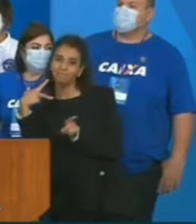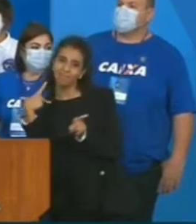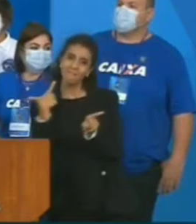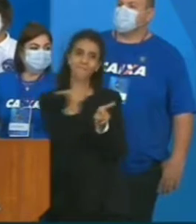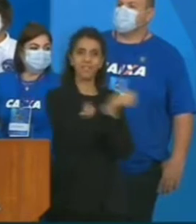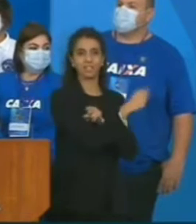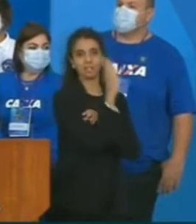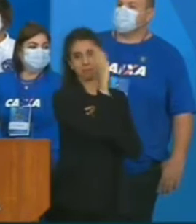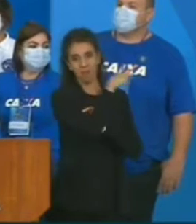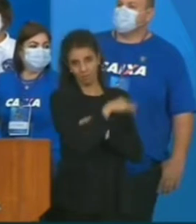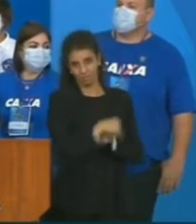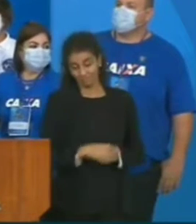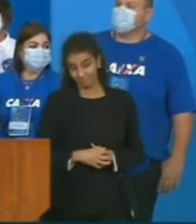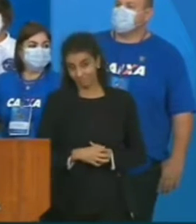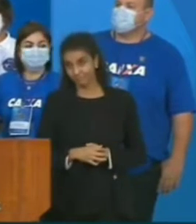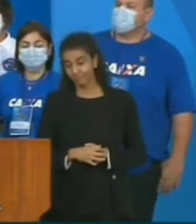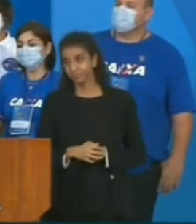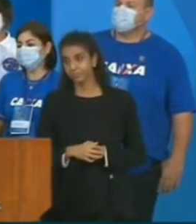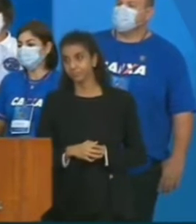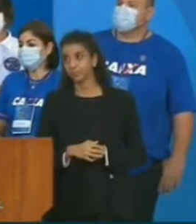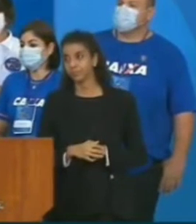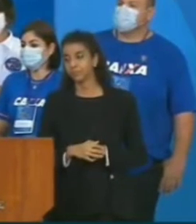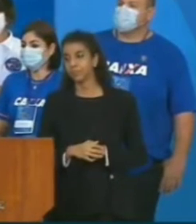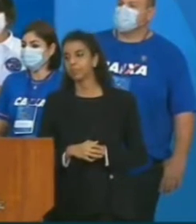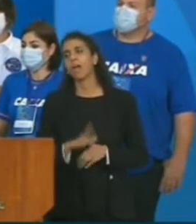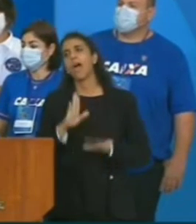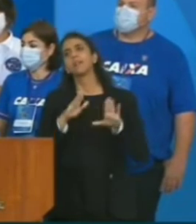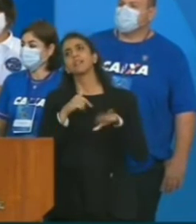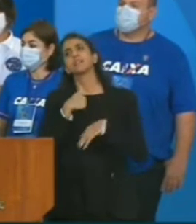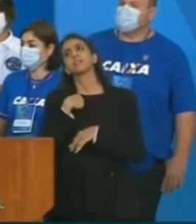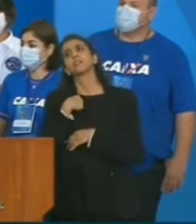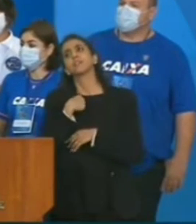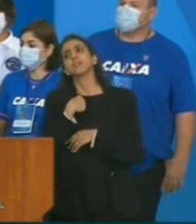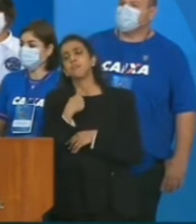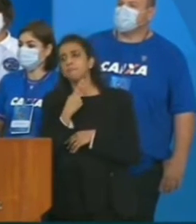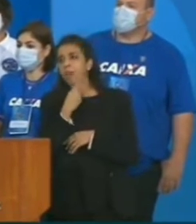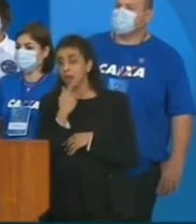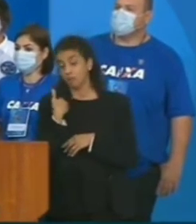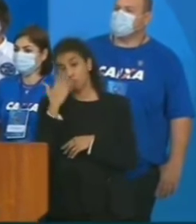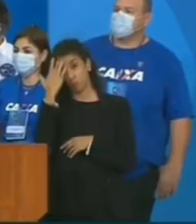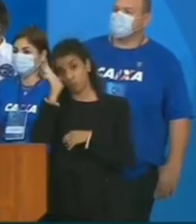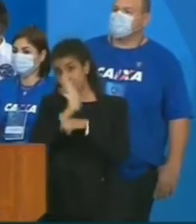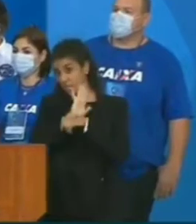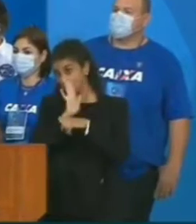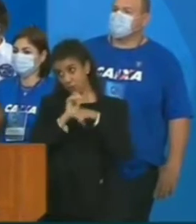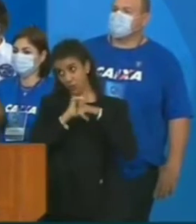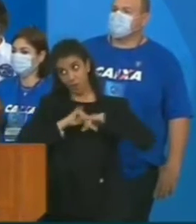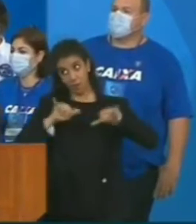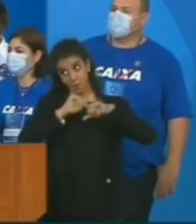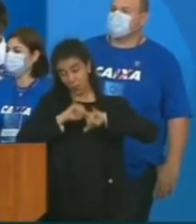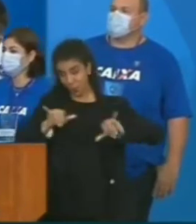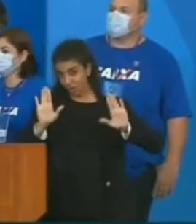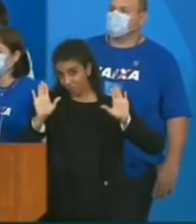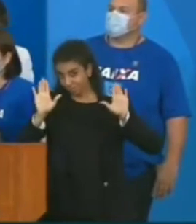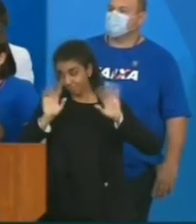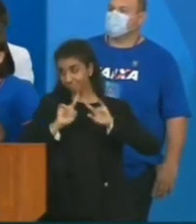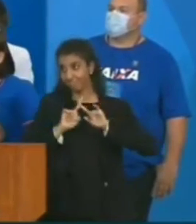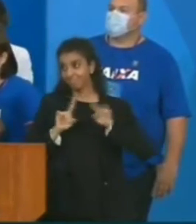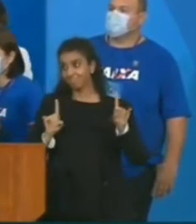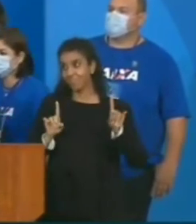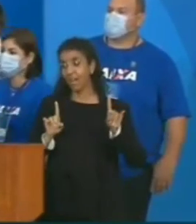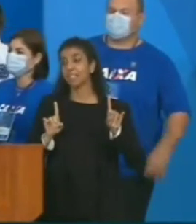E outra coisa, às vezes eu fico falando, eu não sei se esse vídeo vai pro ar, eu quero pedir